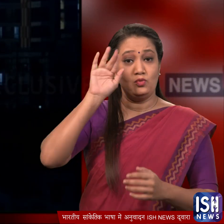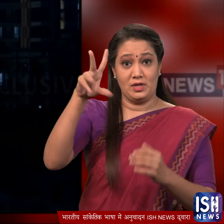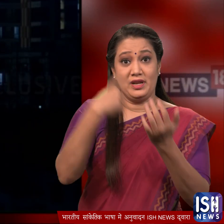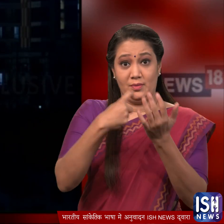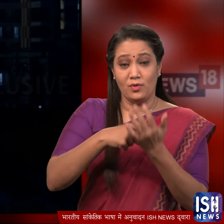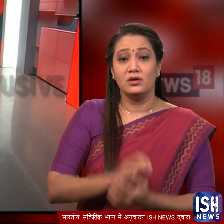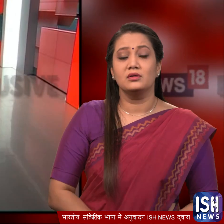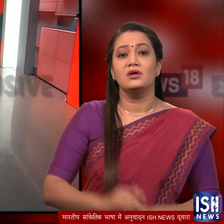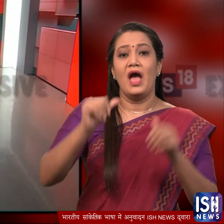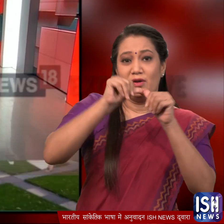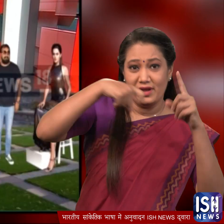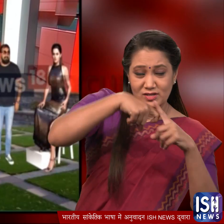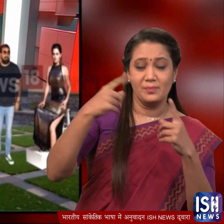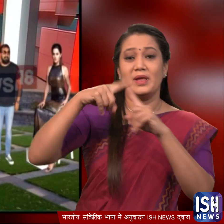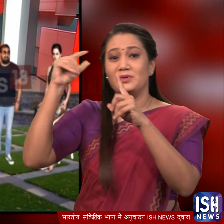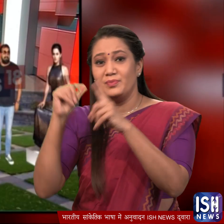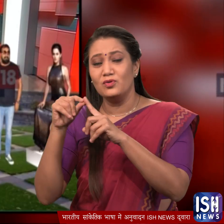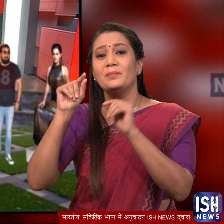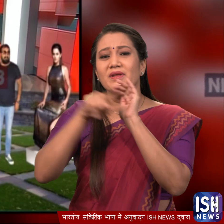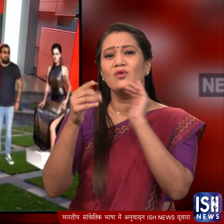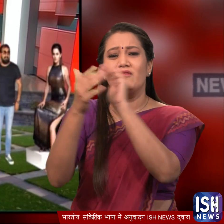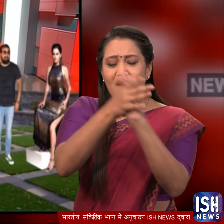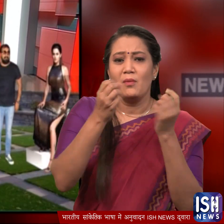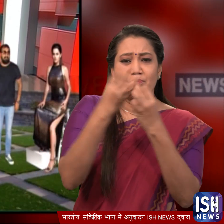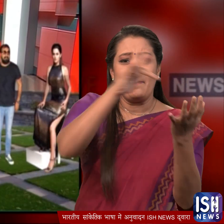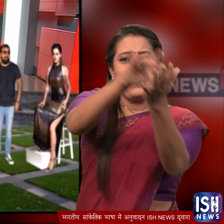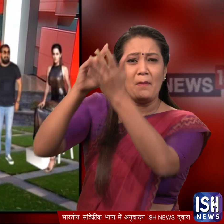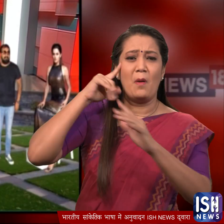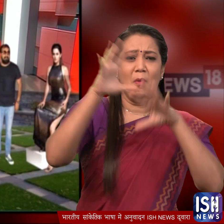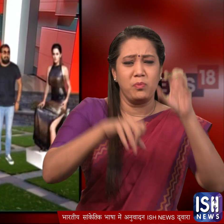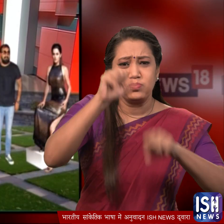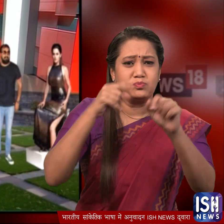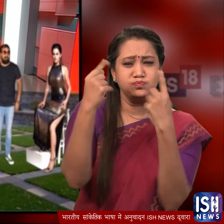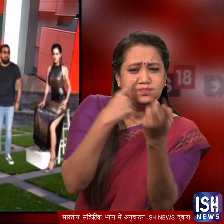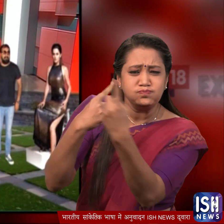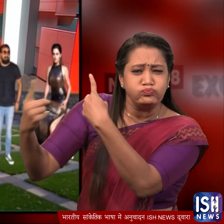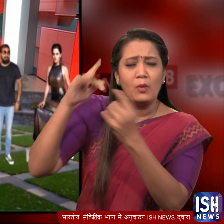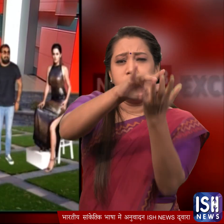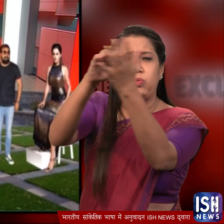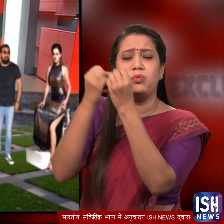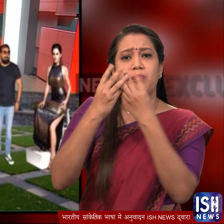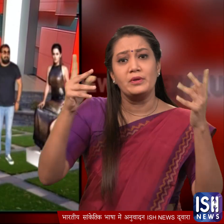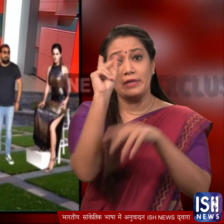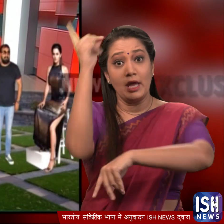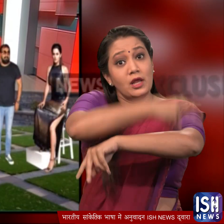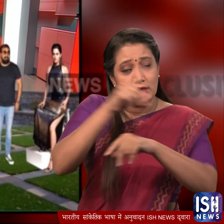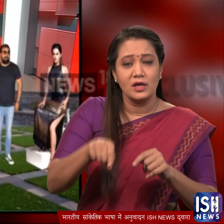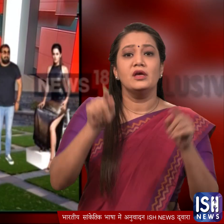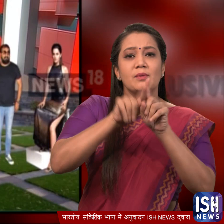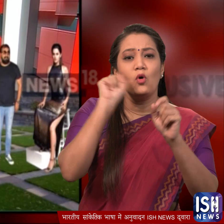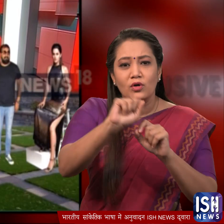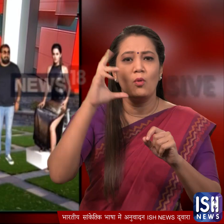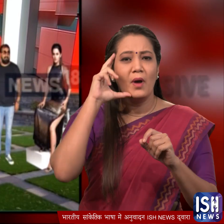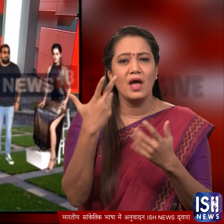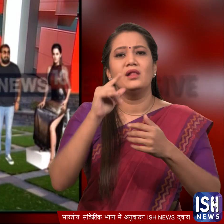के विवेक गुप्ता की रिपोर्ट है कि अनुराग कश्यप, तापसी पन्नू और उनके साथियों के ठिकानों पर छापेमारी दूसरे दिन भी जारी रही। इस दौरान आयकर विभाग ने दोनों